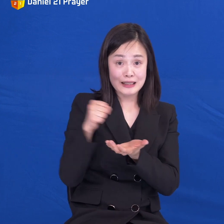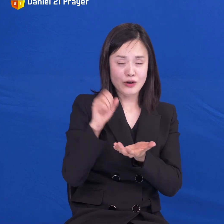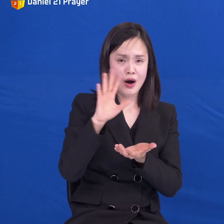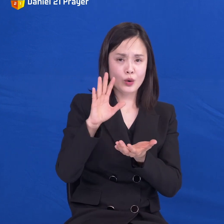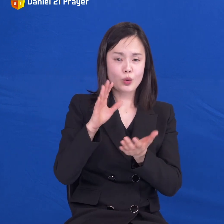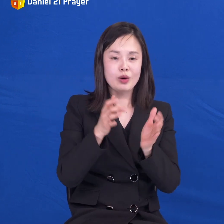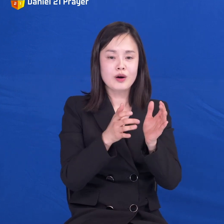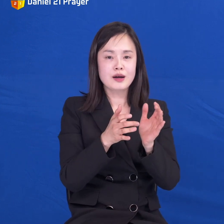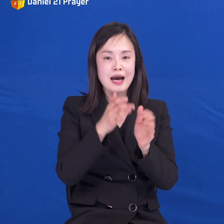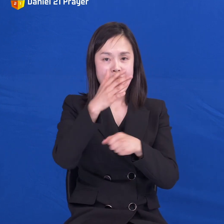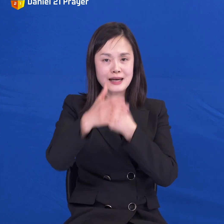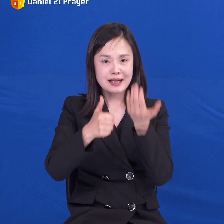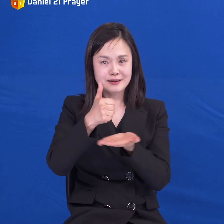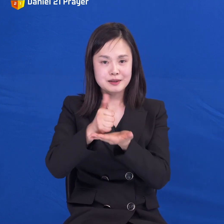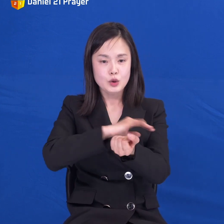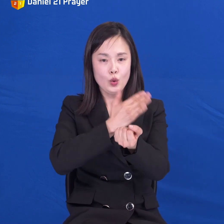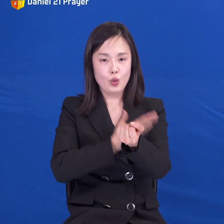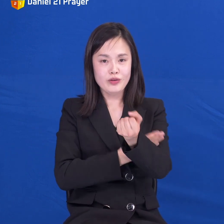거예요.